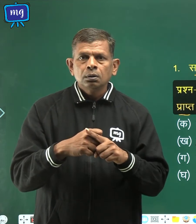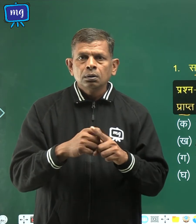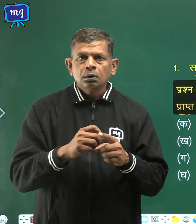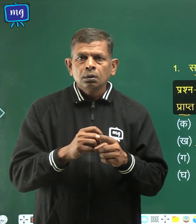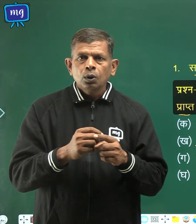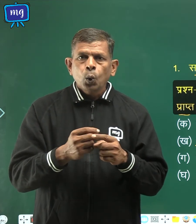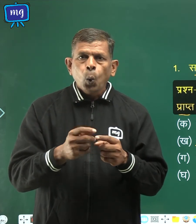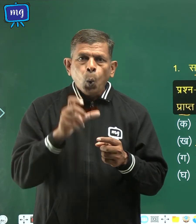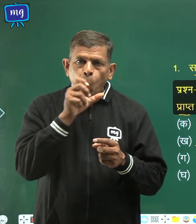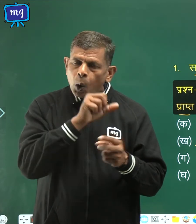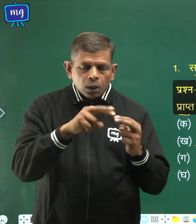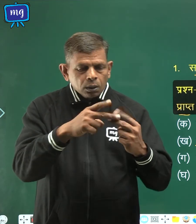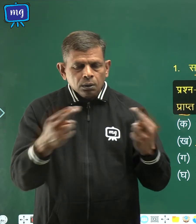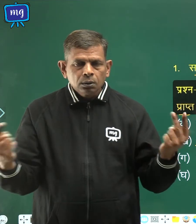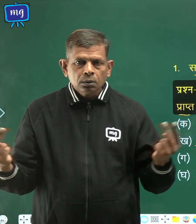फल,